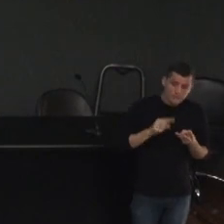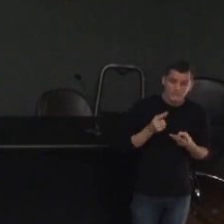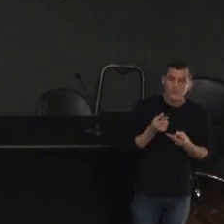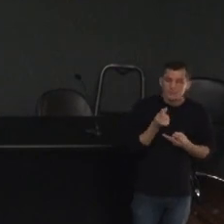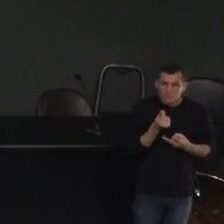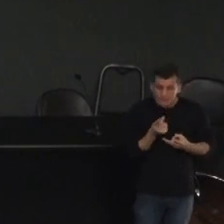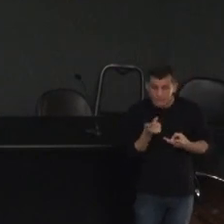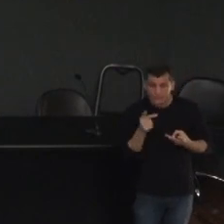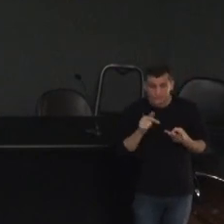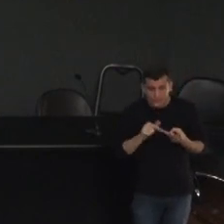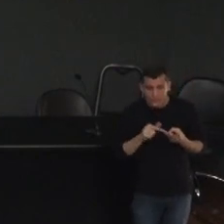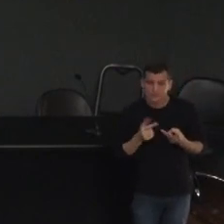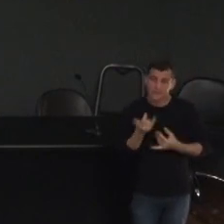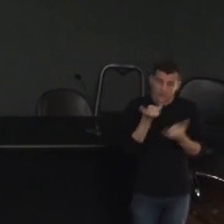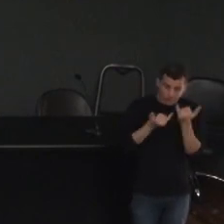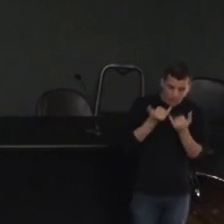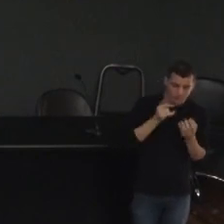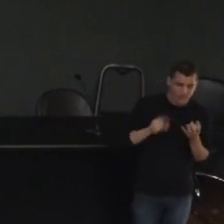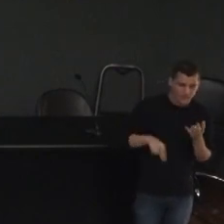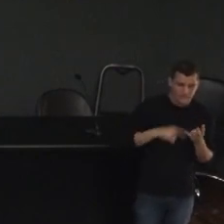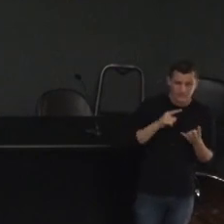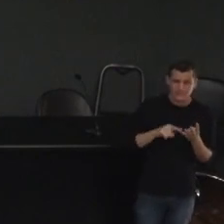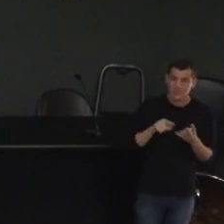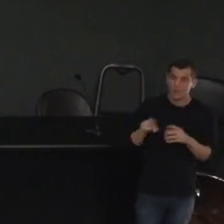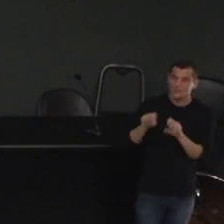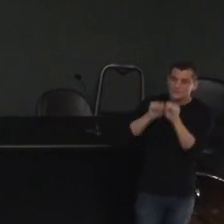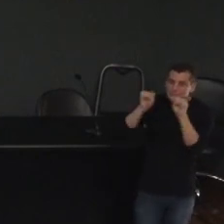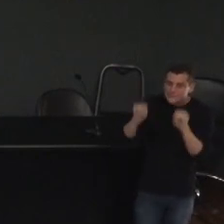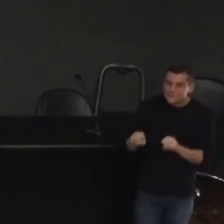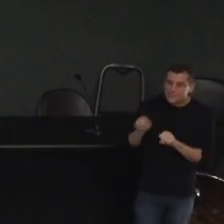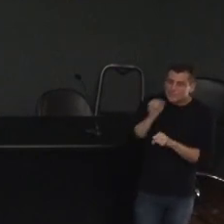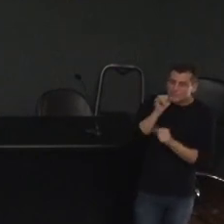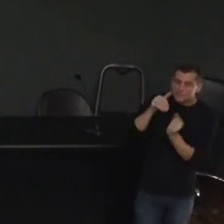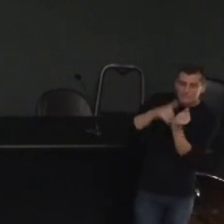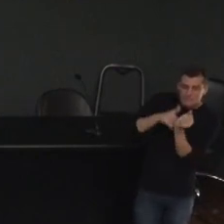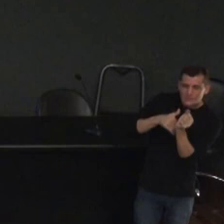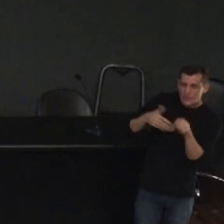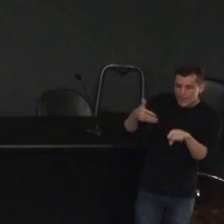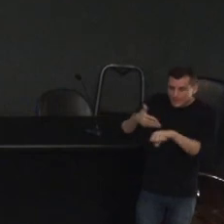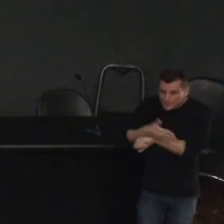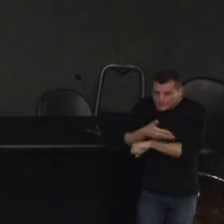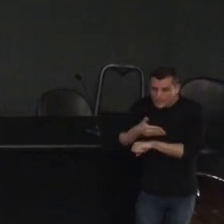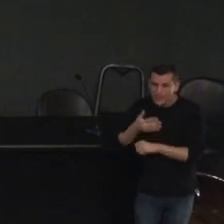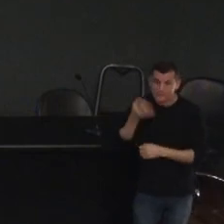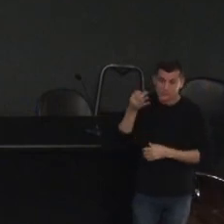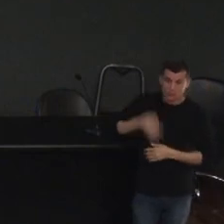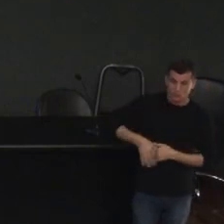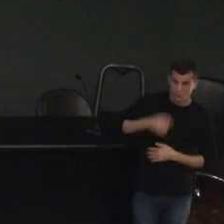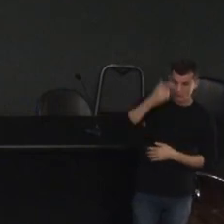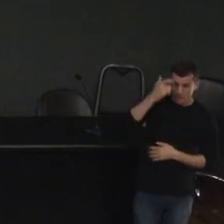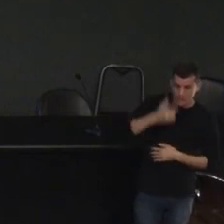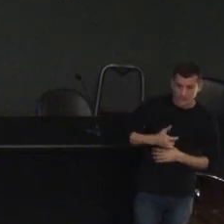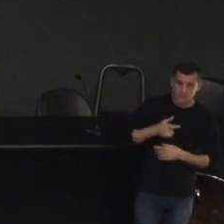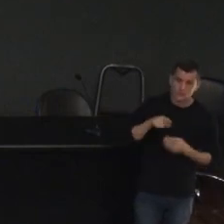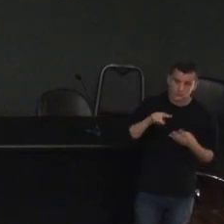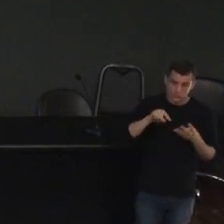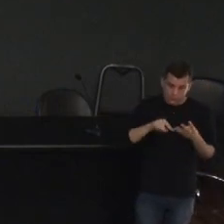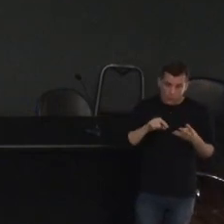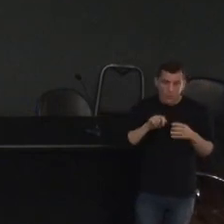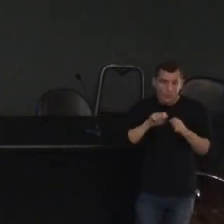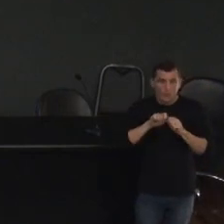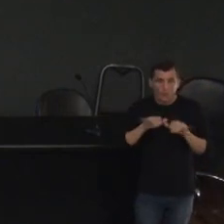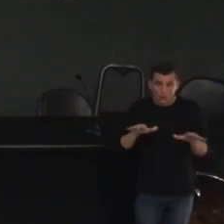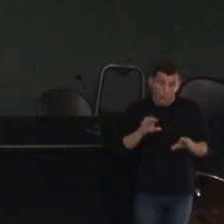dados de autenticação em Sistemas e número significativo de titulares então qualquer